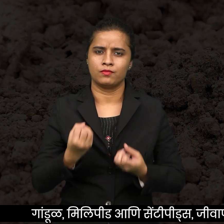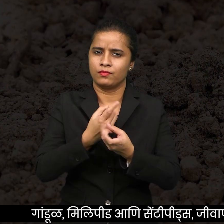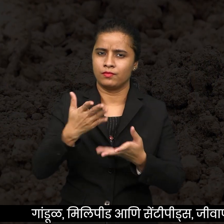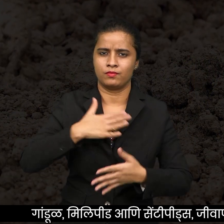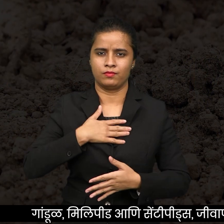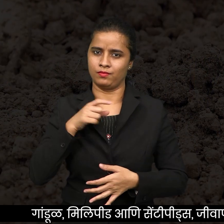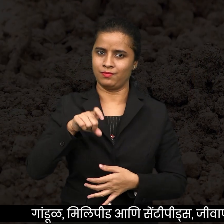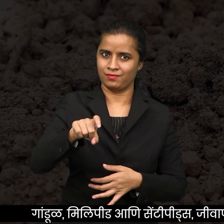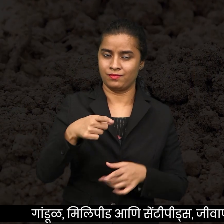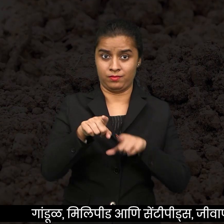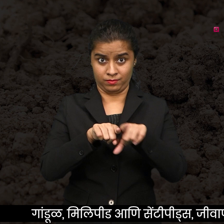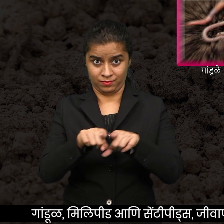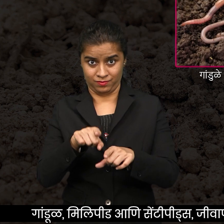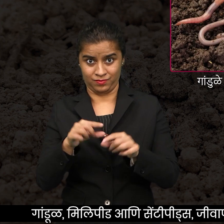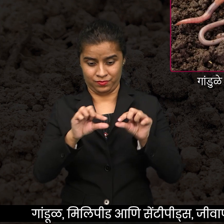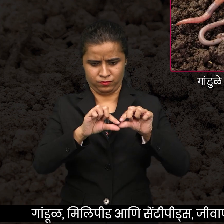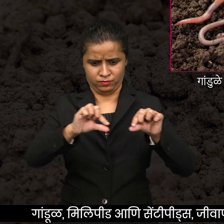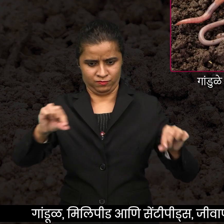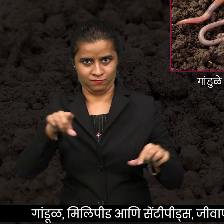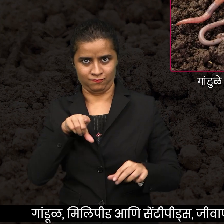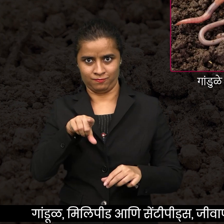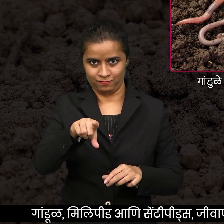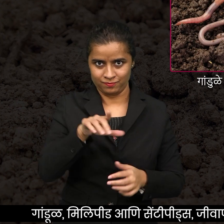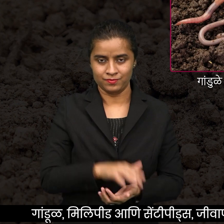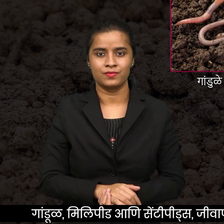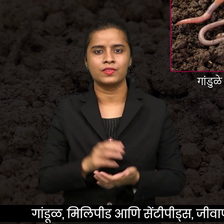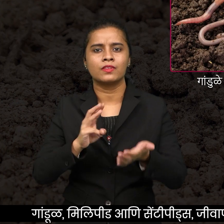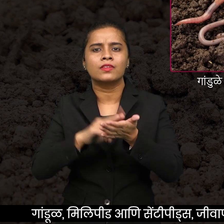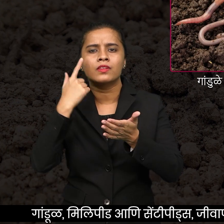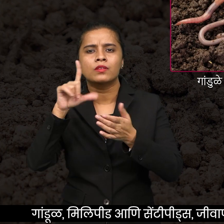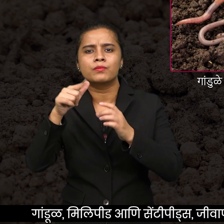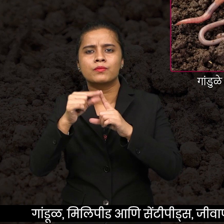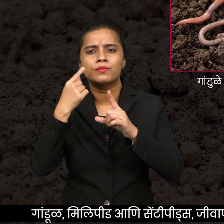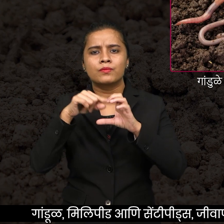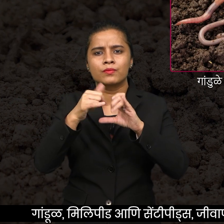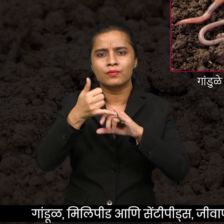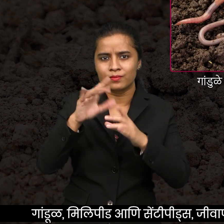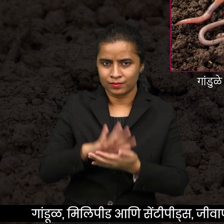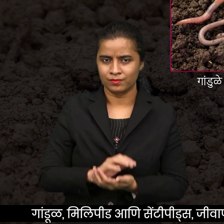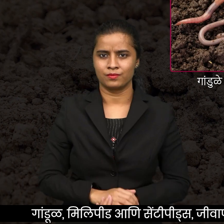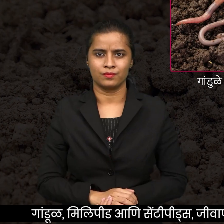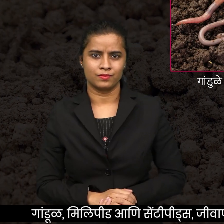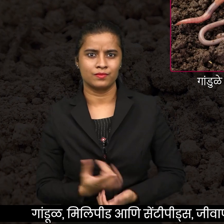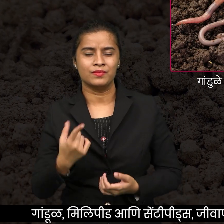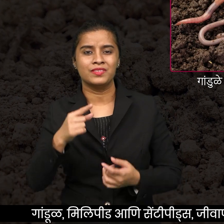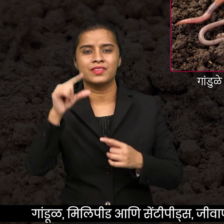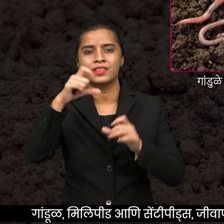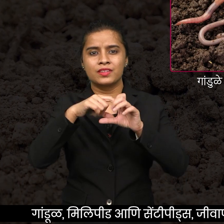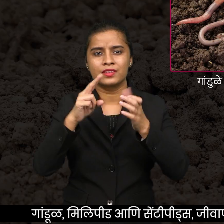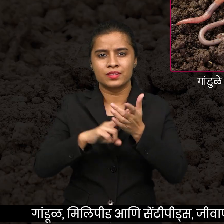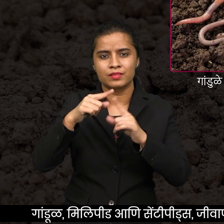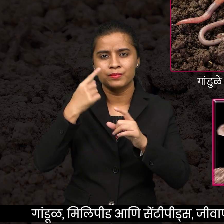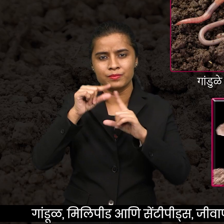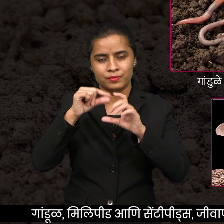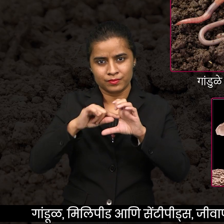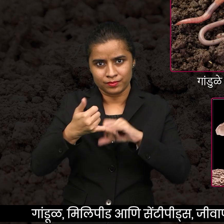या थरामध्ये गांडुळे, मिलीपेड्स, सेंटीपेड्स, जीवाणू आणि बुरशीसारखे अनेक सूक्ष्म